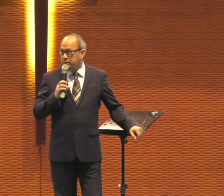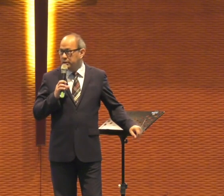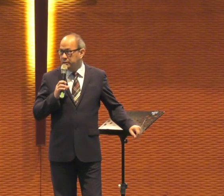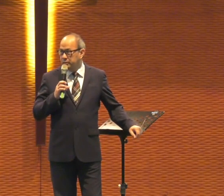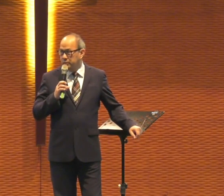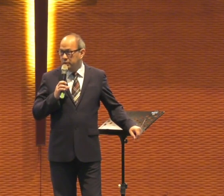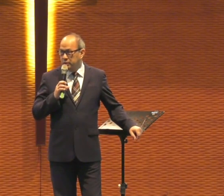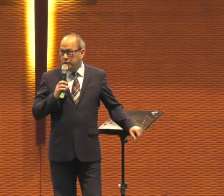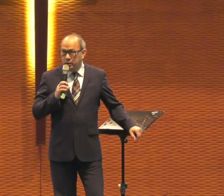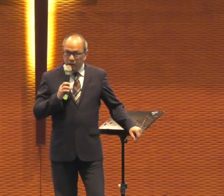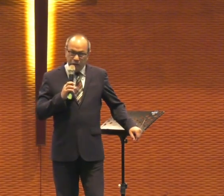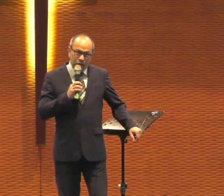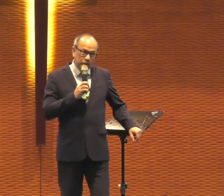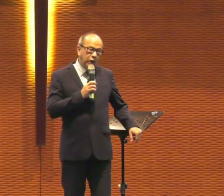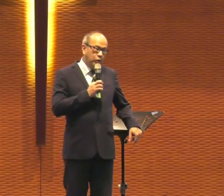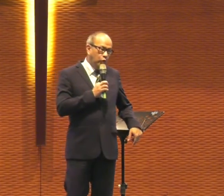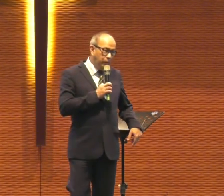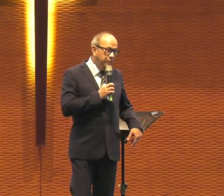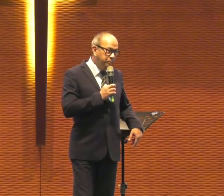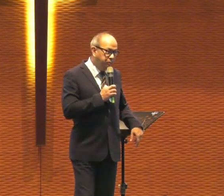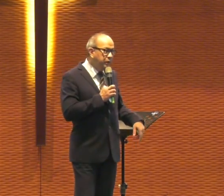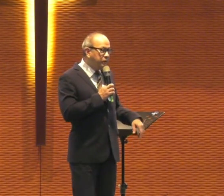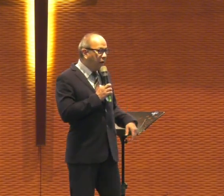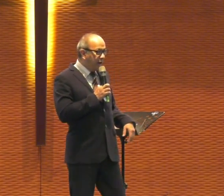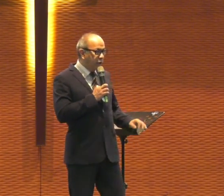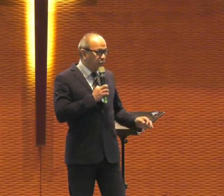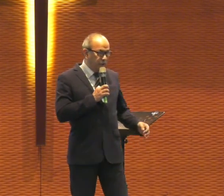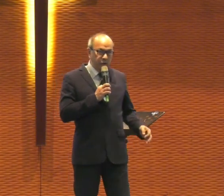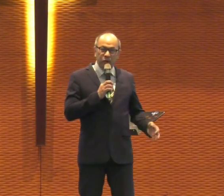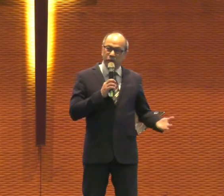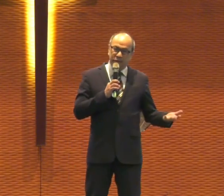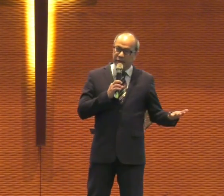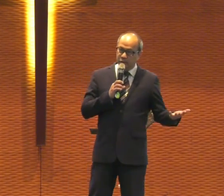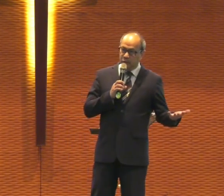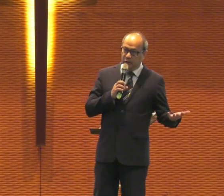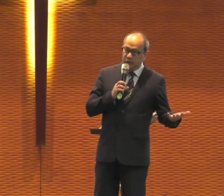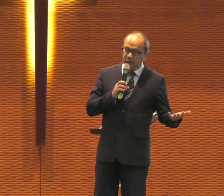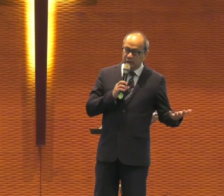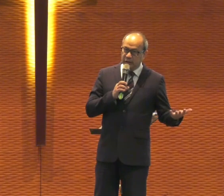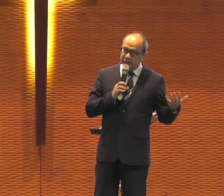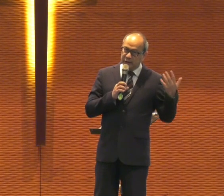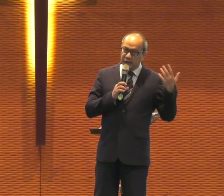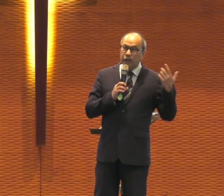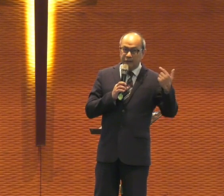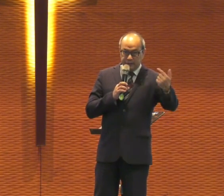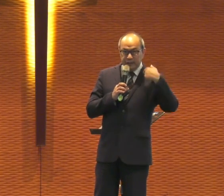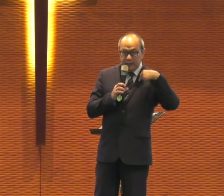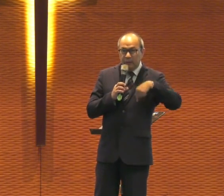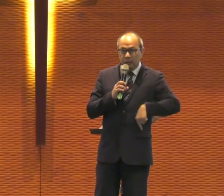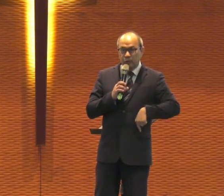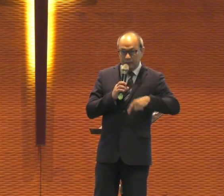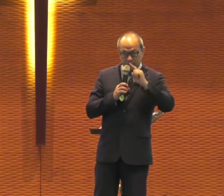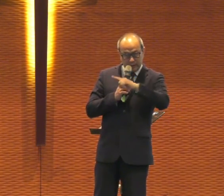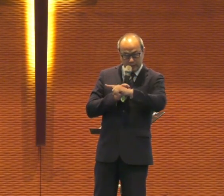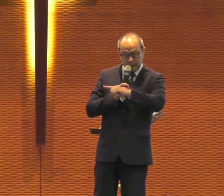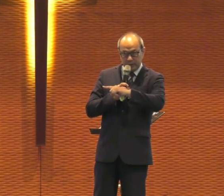的。那我们不要到骸骨的时候才说，但是神要今天让我们活着，就看到这个意